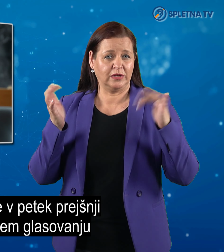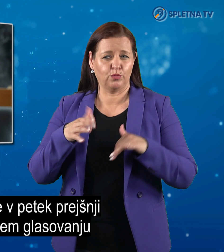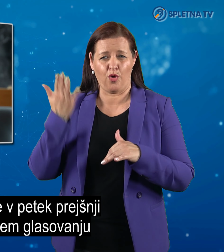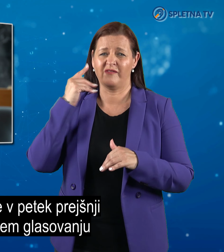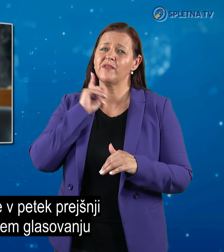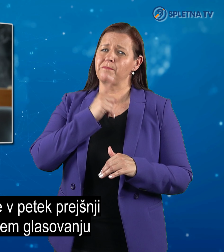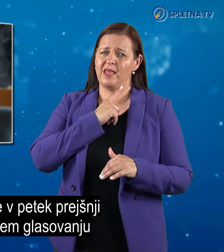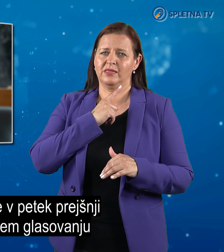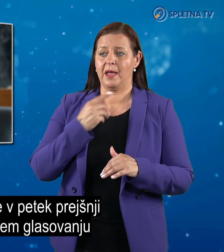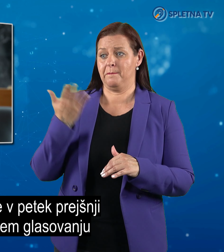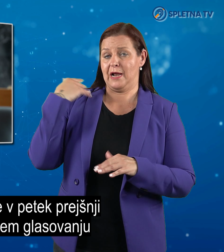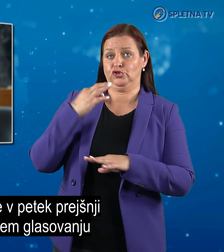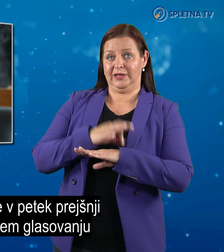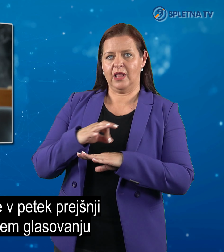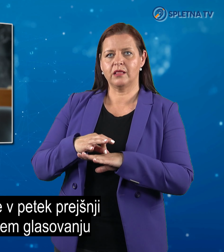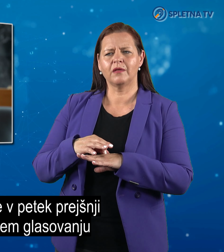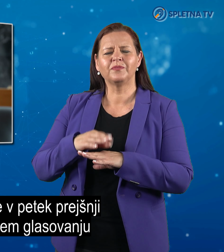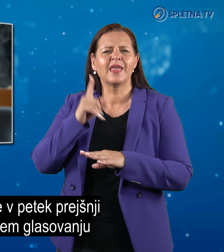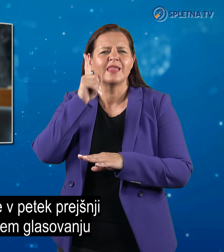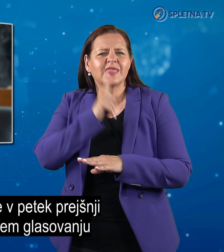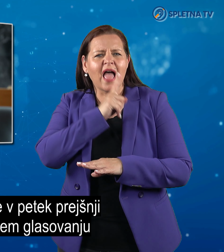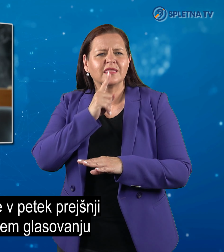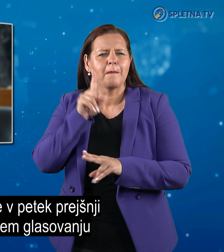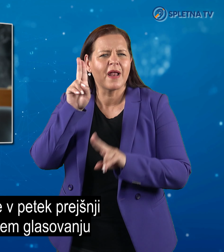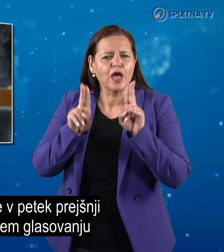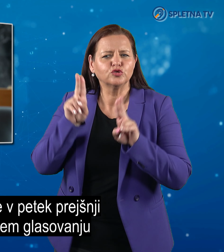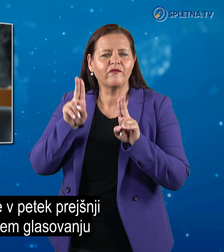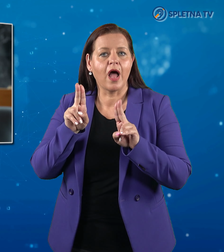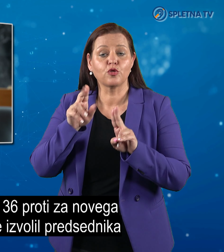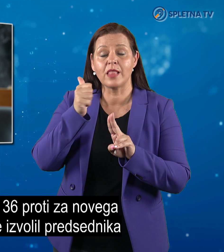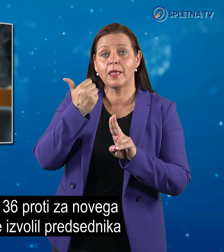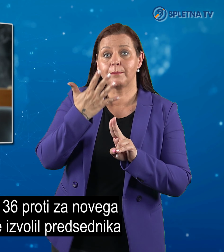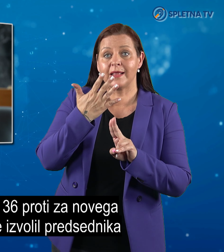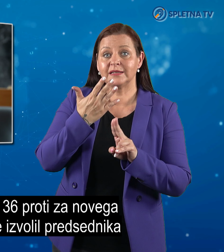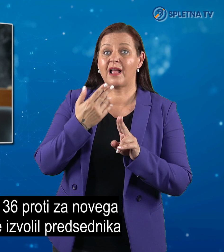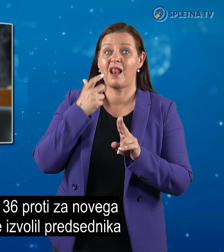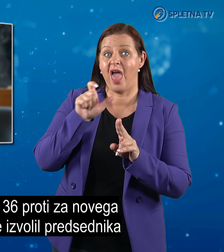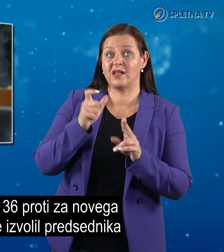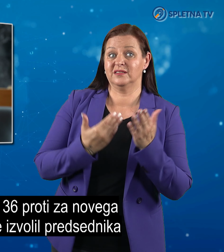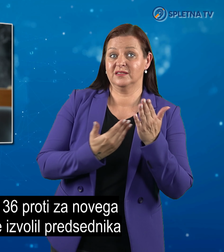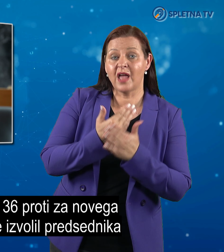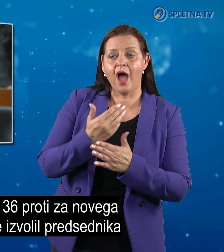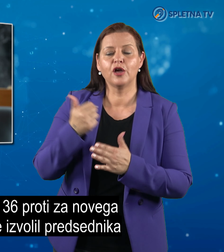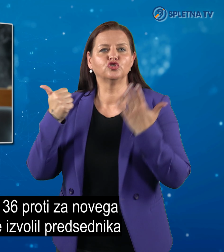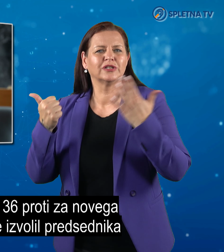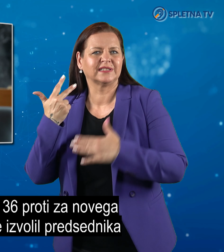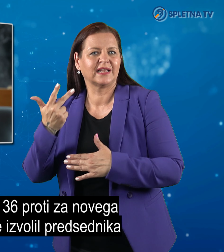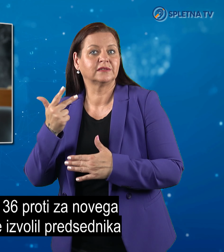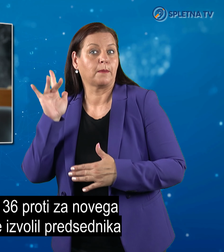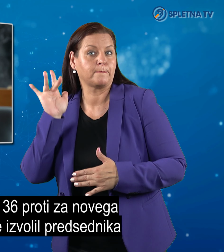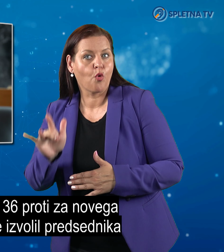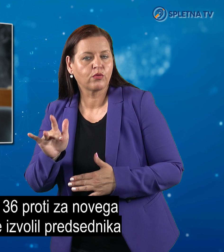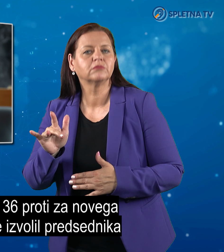Državni zbor je v petek prejšnji teden na tajnem glasovanju z 51 glasovi za in 36 proti za